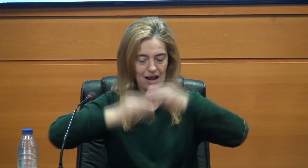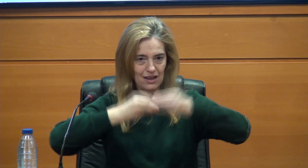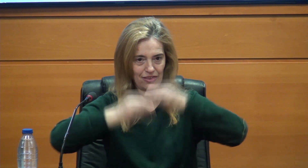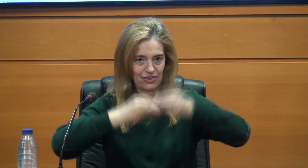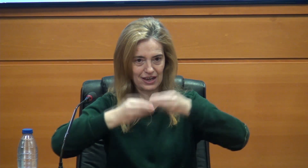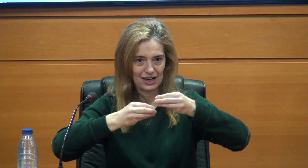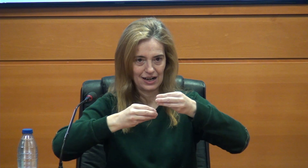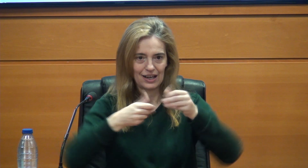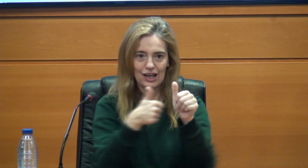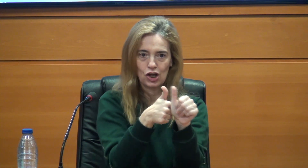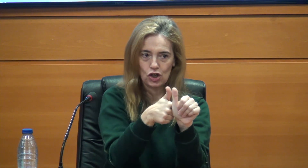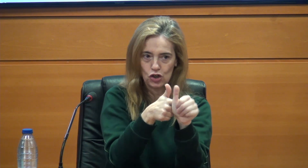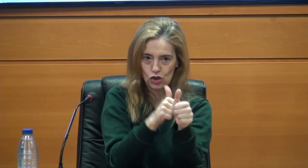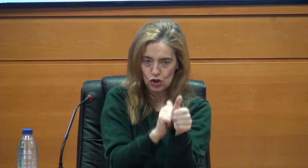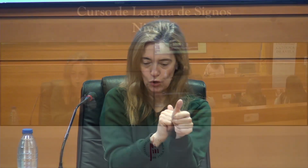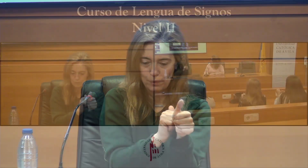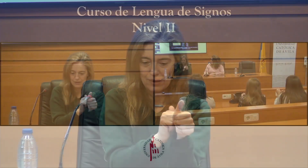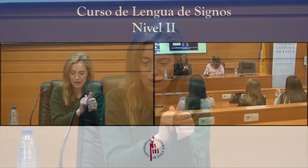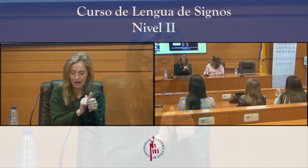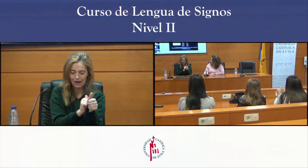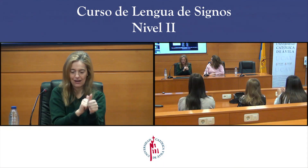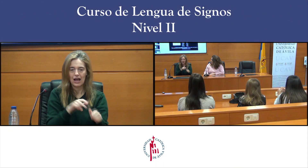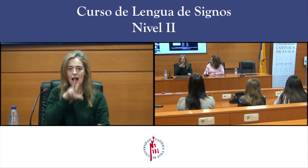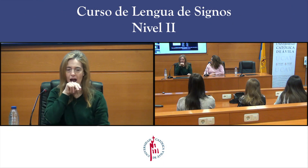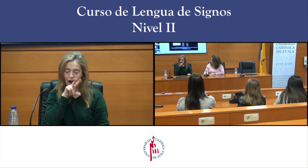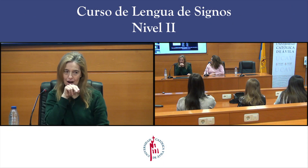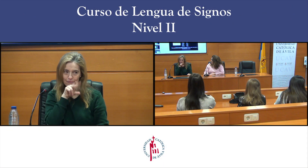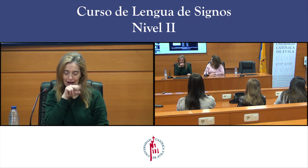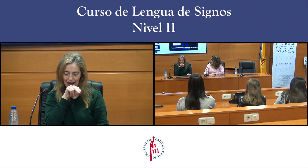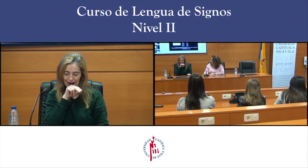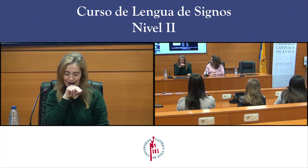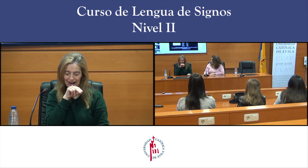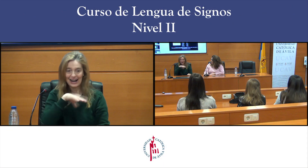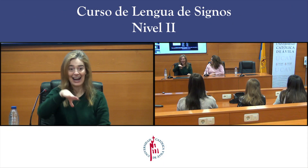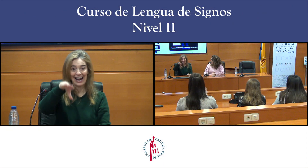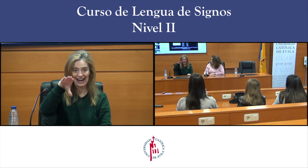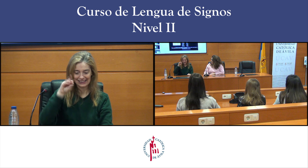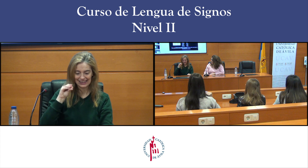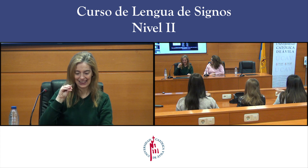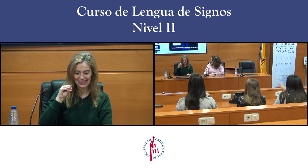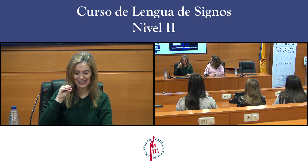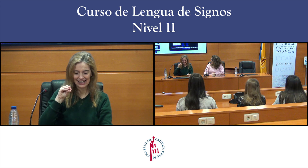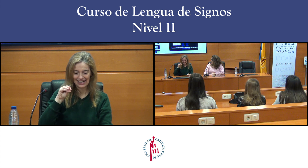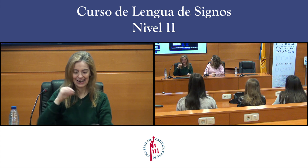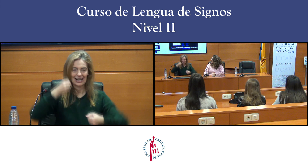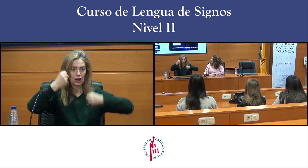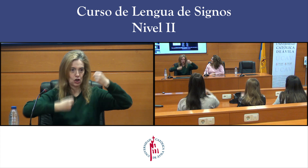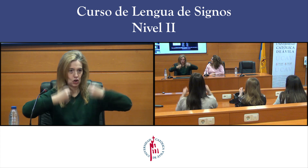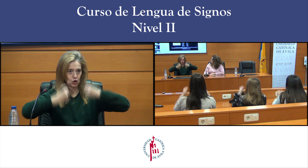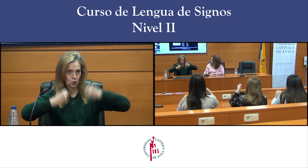hacer copiar o imitar hablar entender conducir